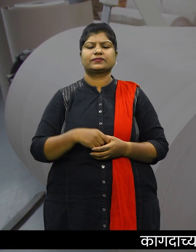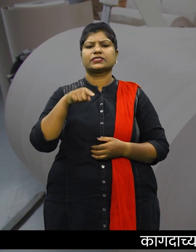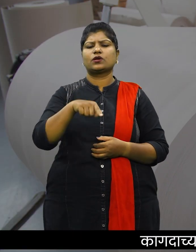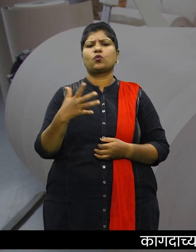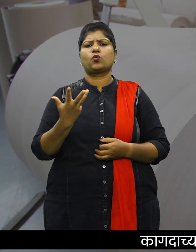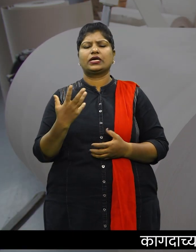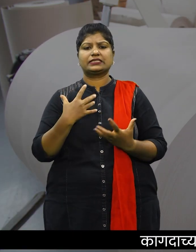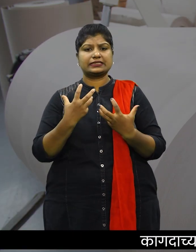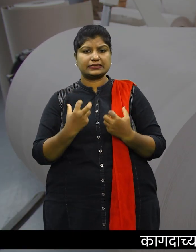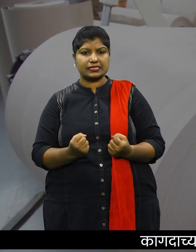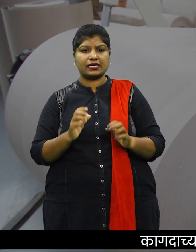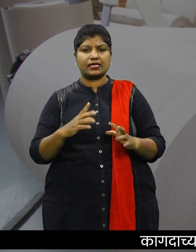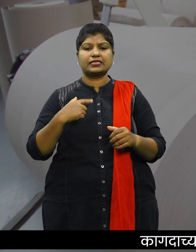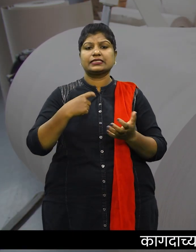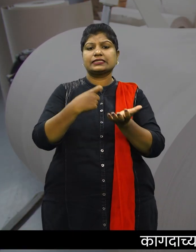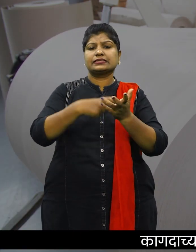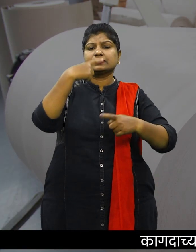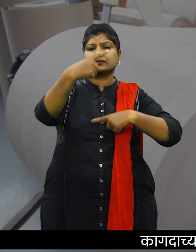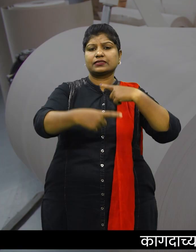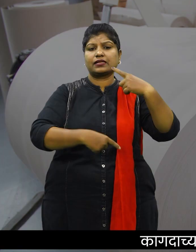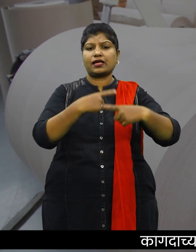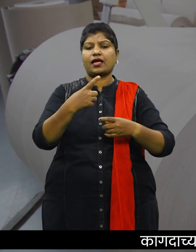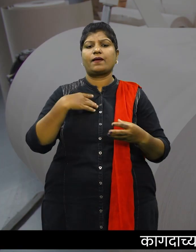कागदाच्या पुनर्वापराची काय गरज आहे?